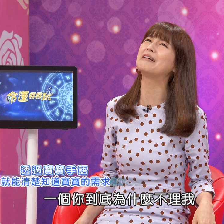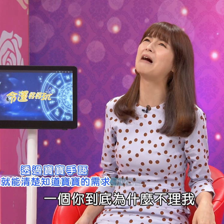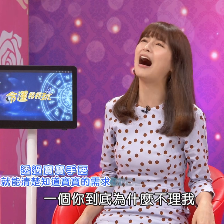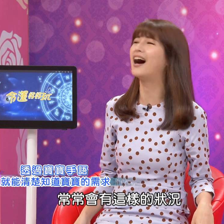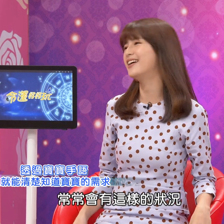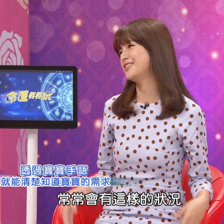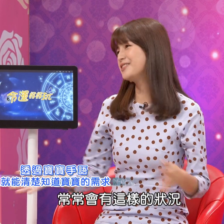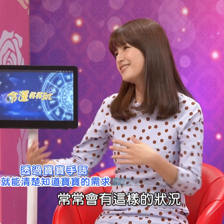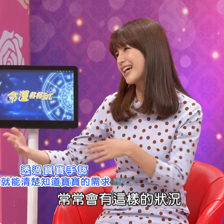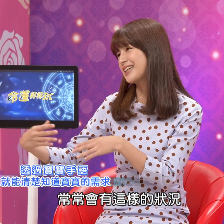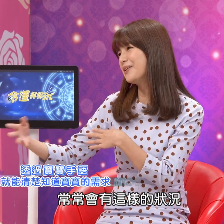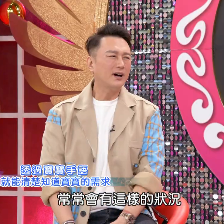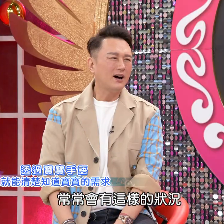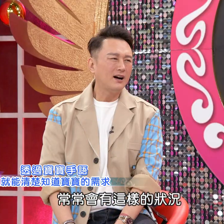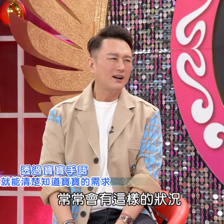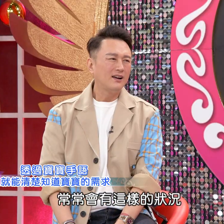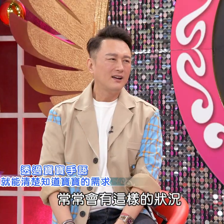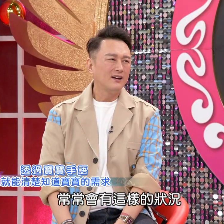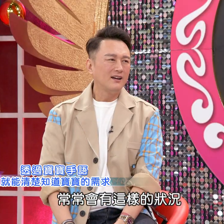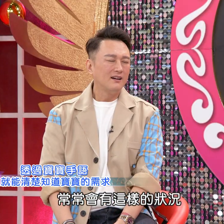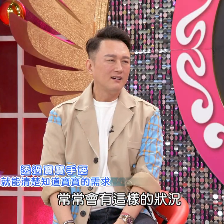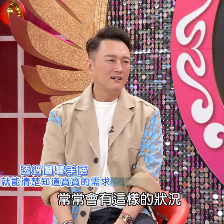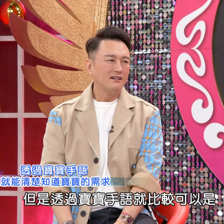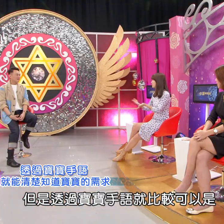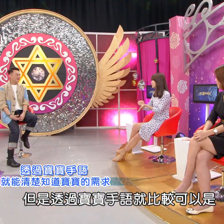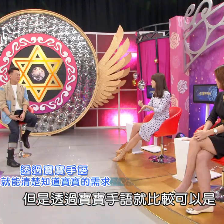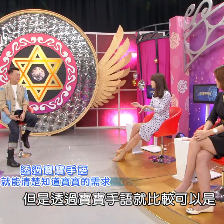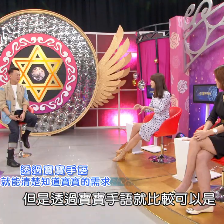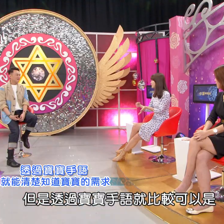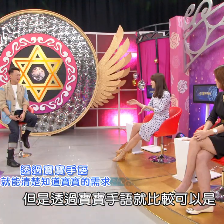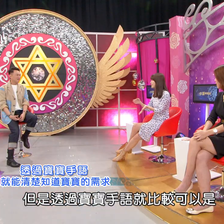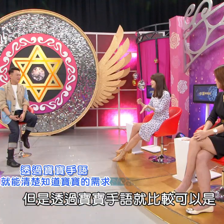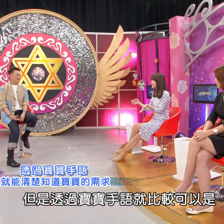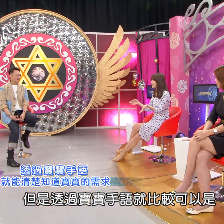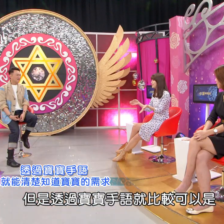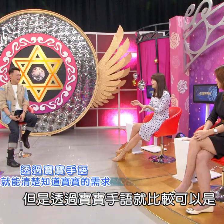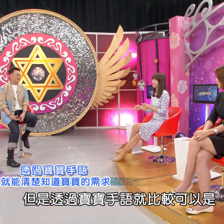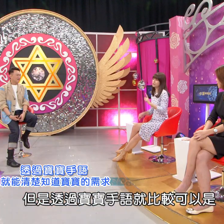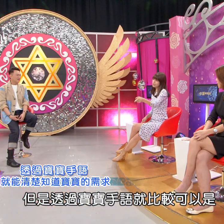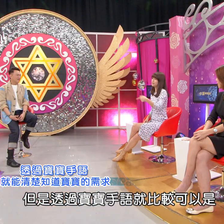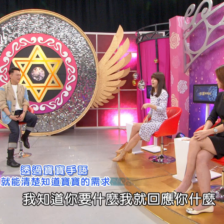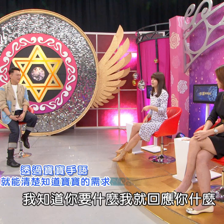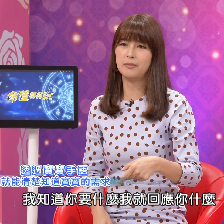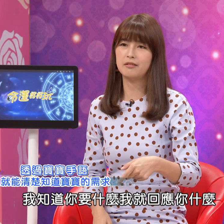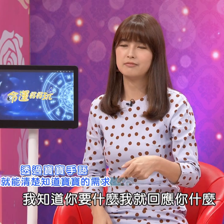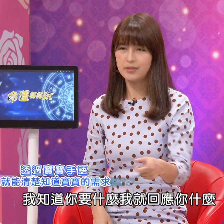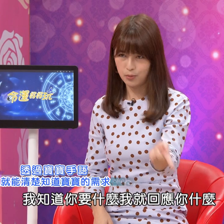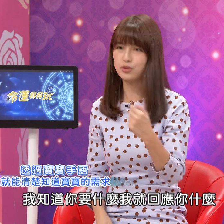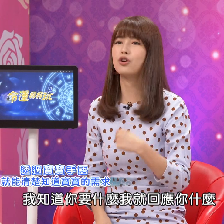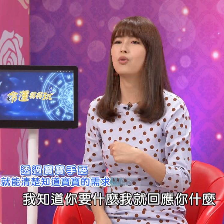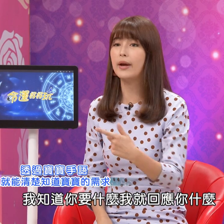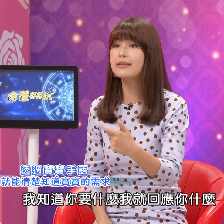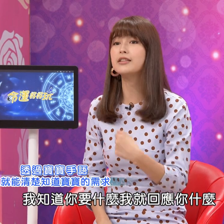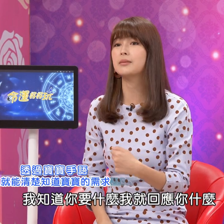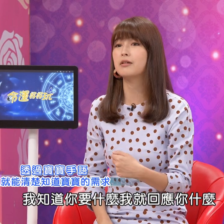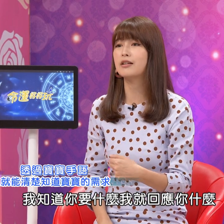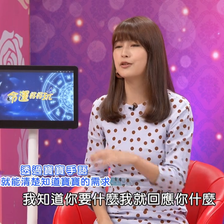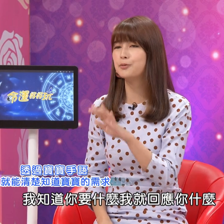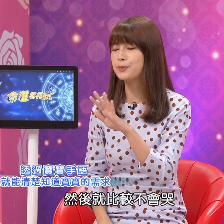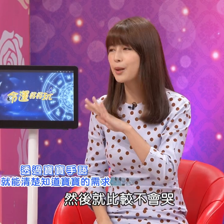我常常會有這樣的狀況但是透過寶寶手語就比較可以是我知道妳要什麼我就回應妳什麼然後就比較